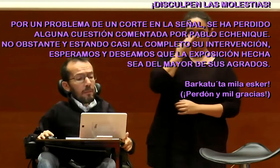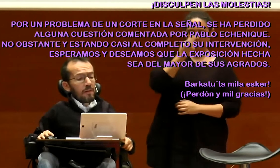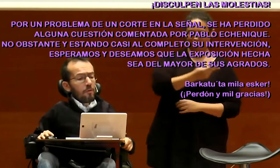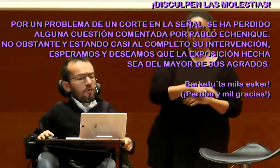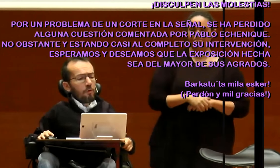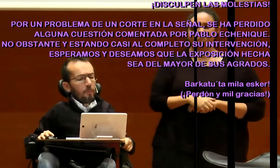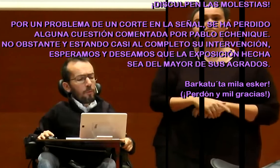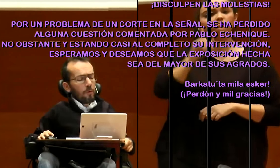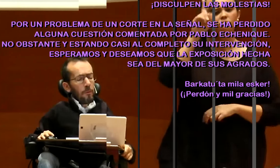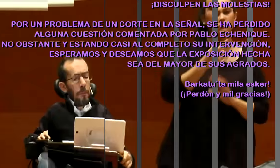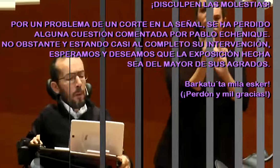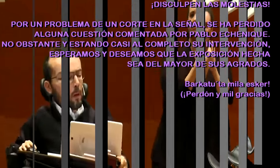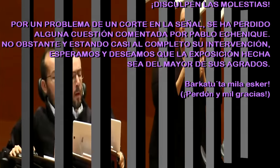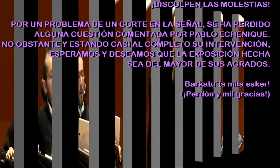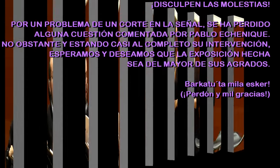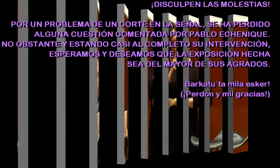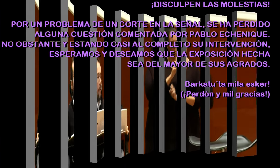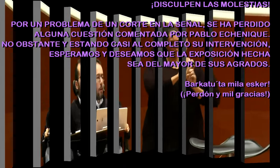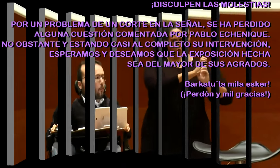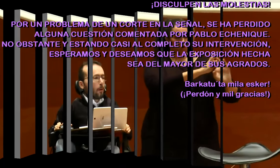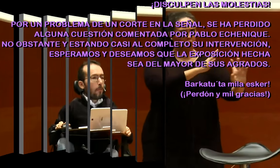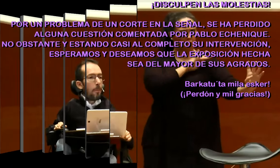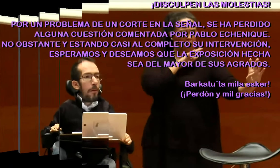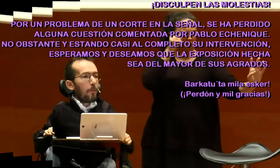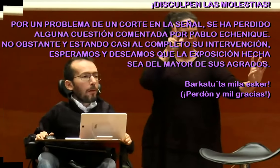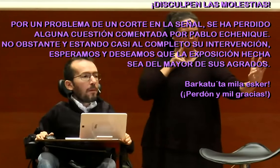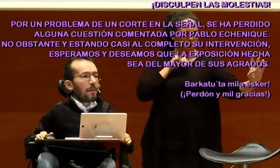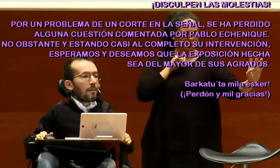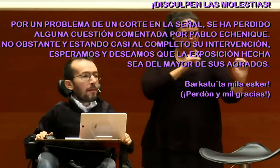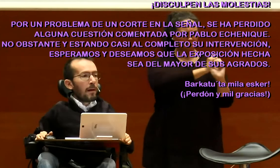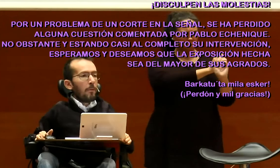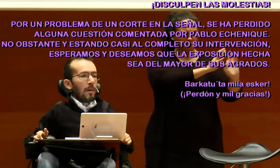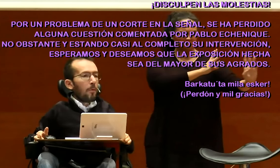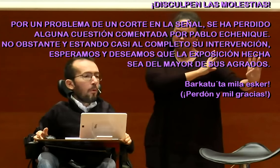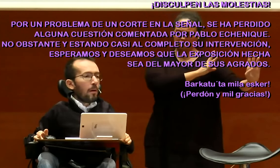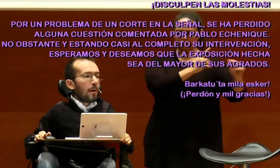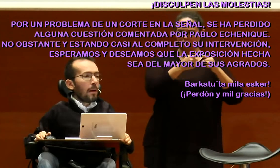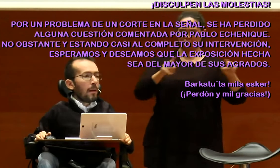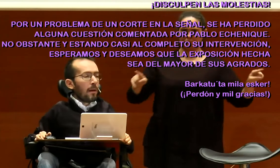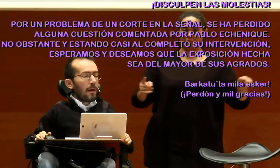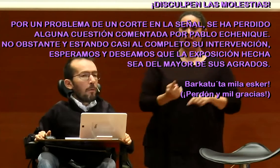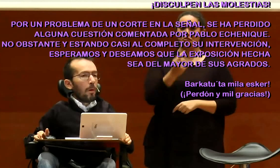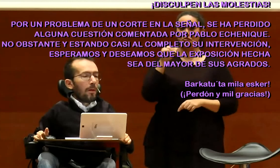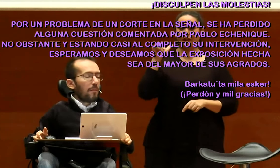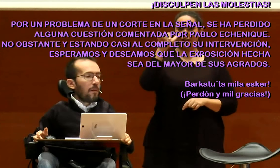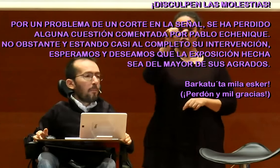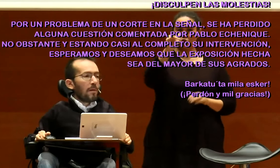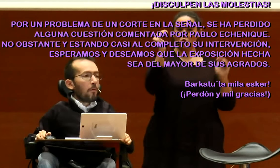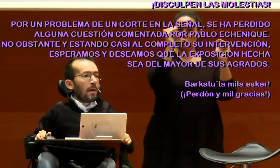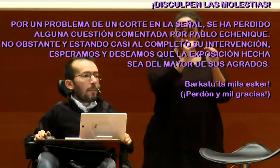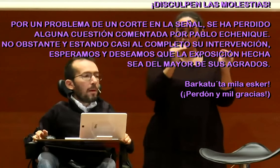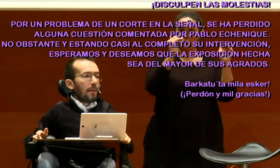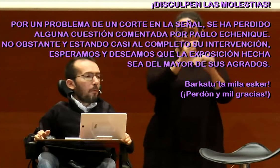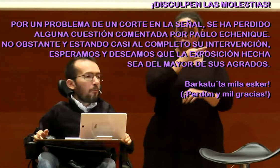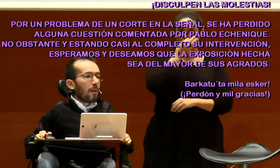Y además de todos estos puntos, la otra cola, por la cola de business. Hay un avión que el jueves, después